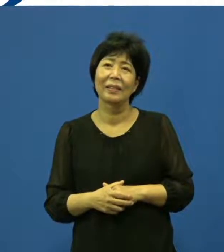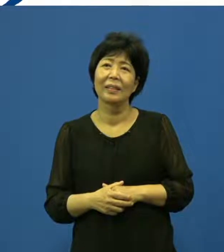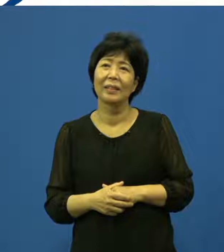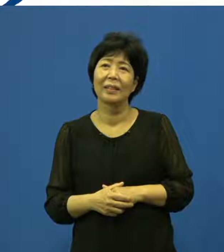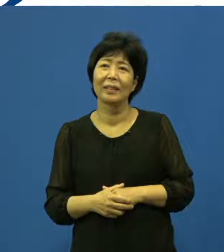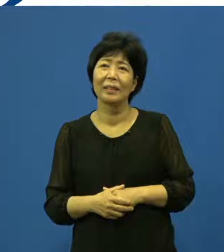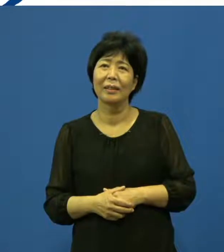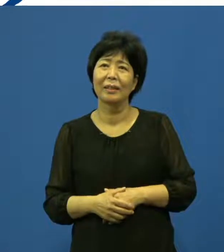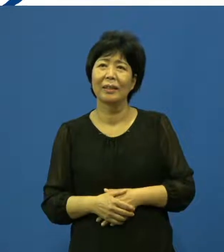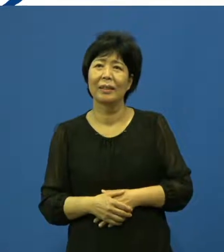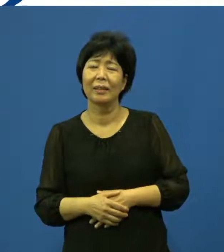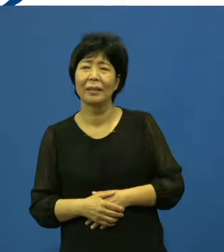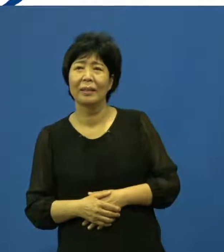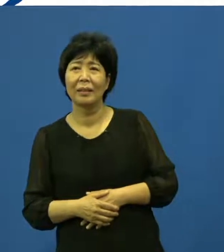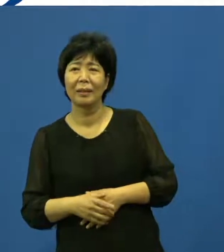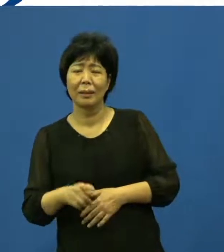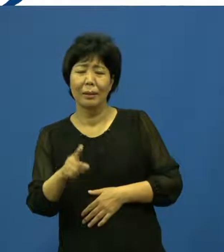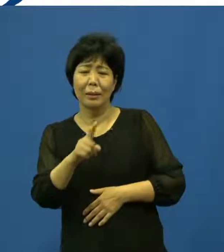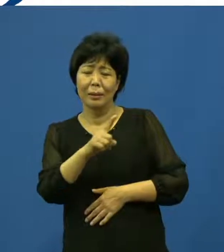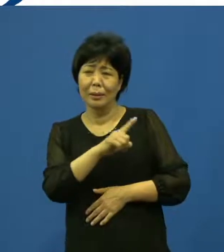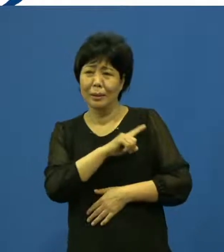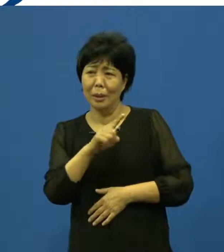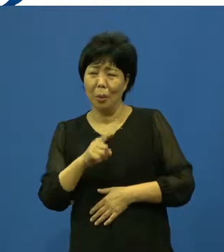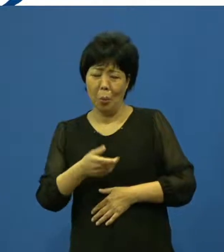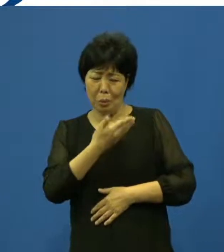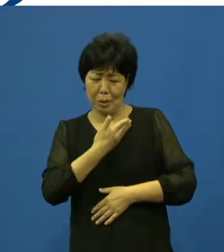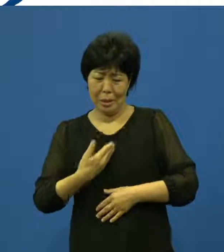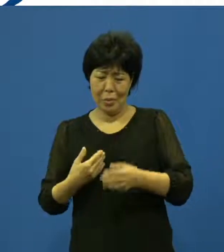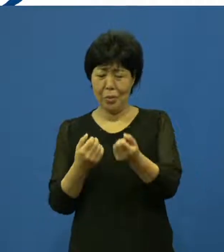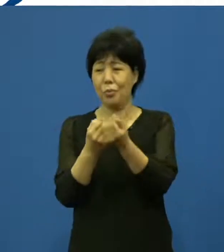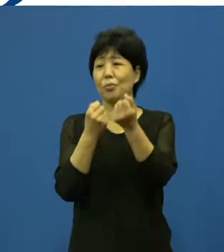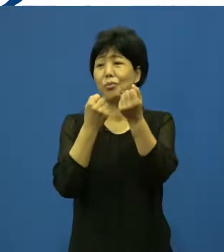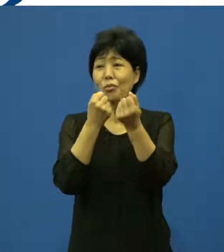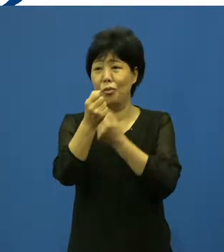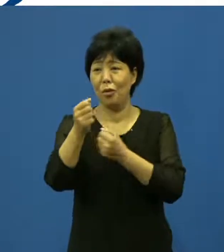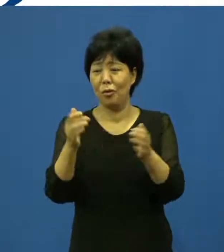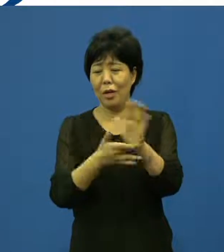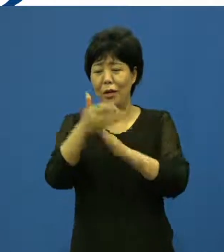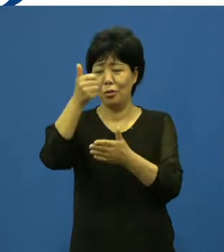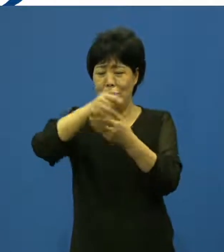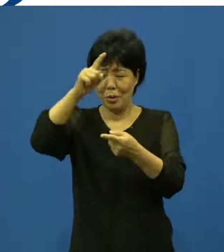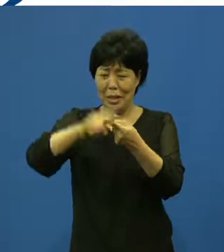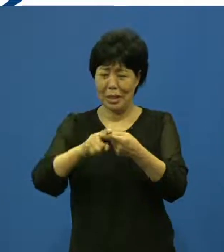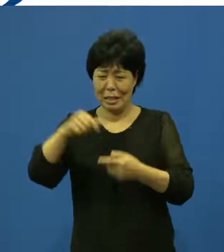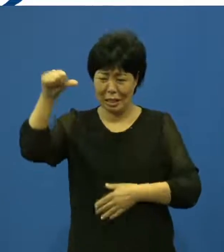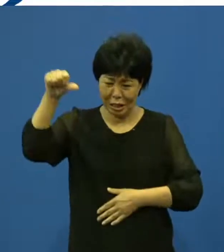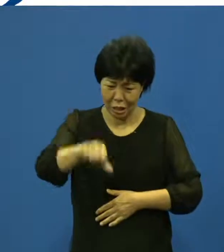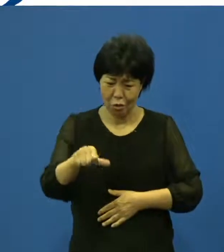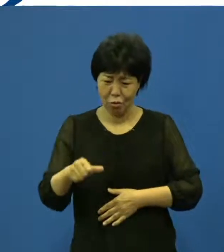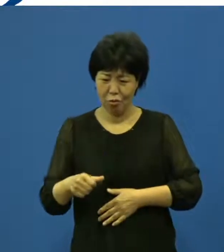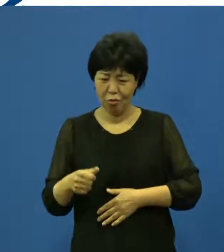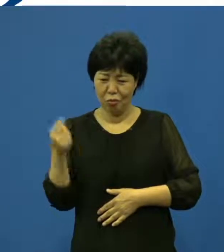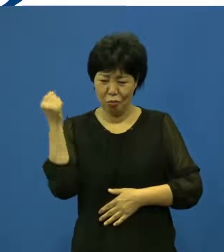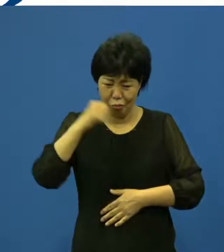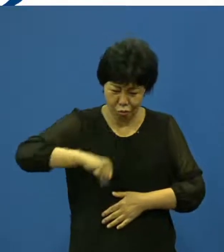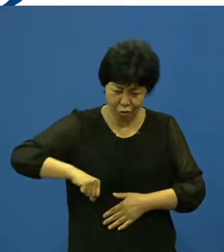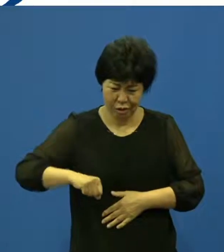수제자 정도 되면 마지막까지 그 정도는 버텨줘야 되는데 저주하고 맹세하고 부인하고,